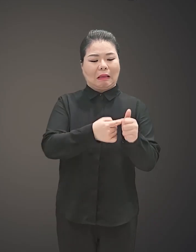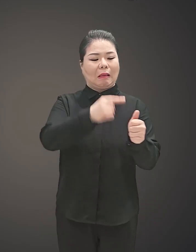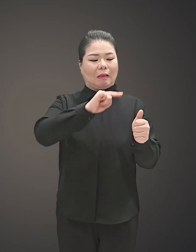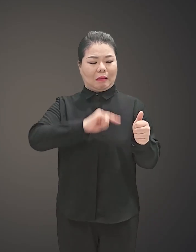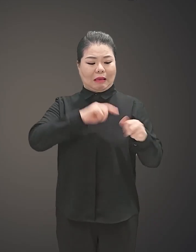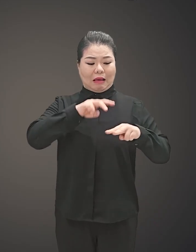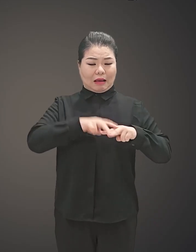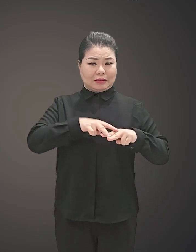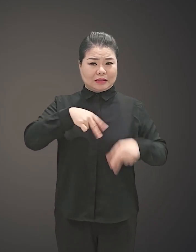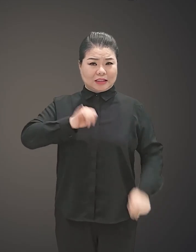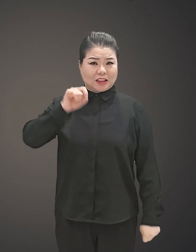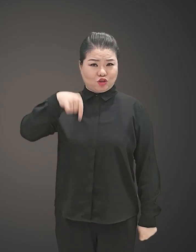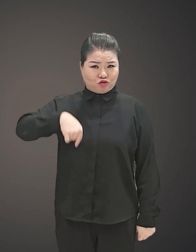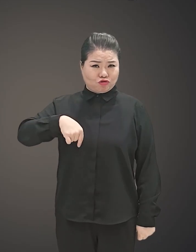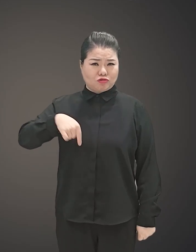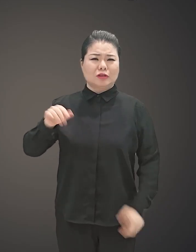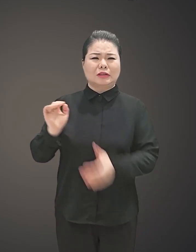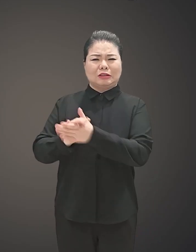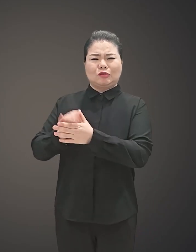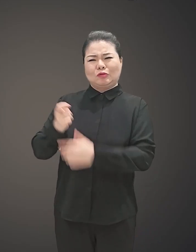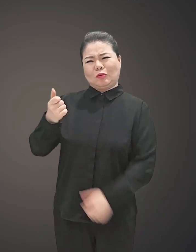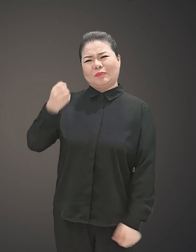뒷자리 시우가 너무너무 이상하거든요.